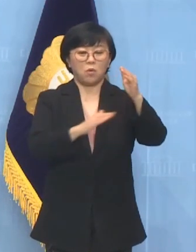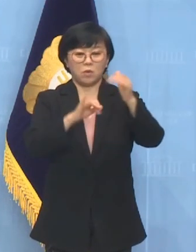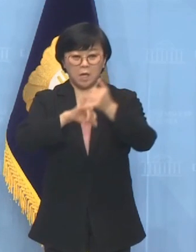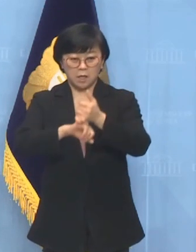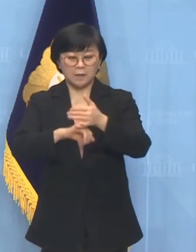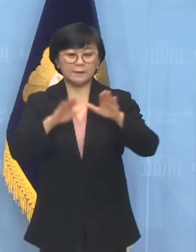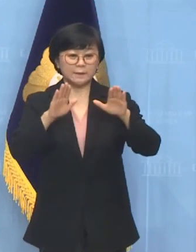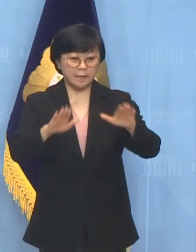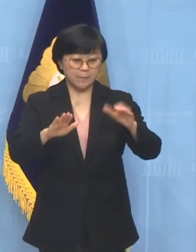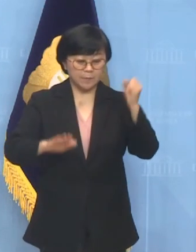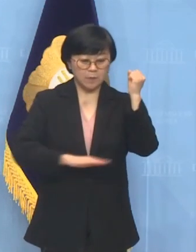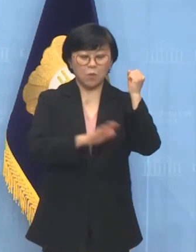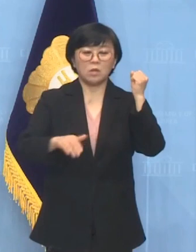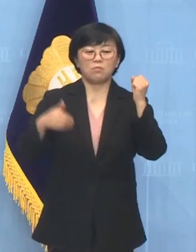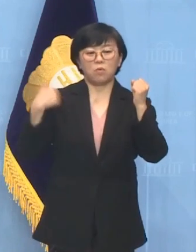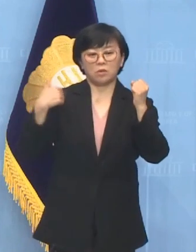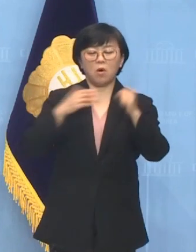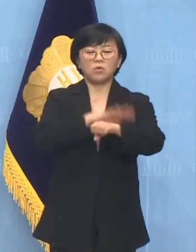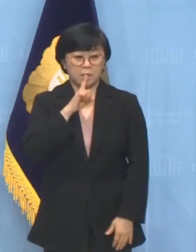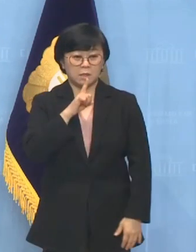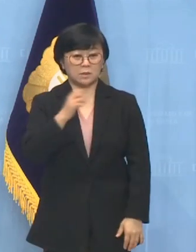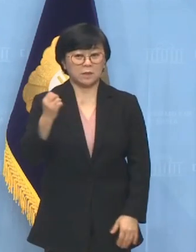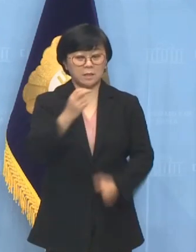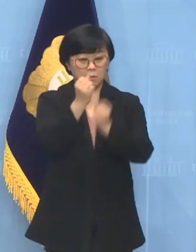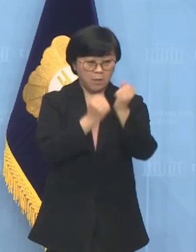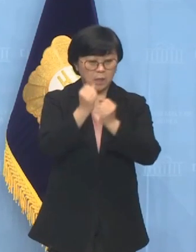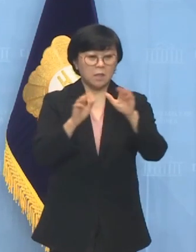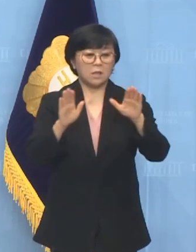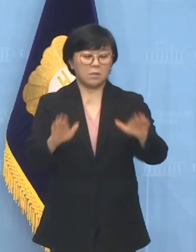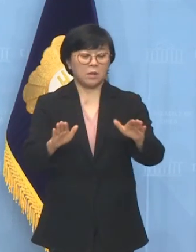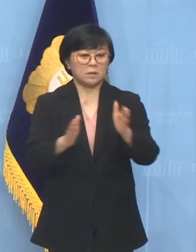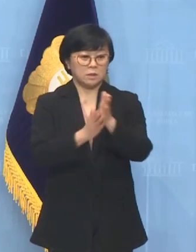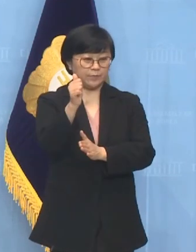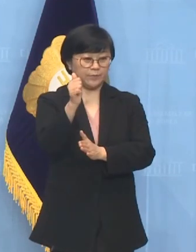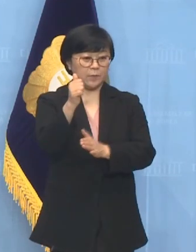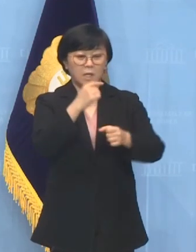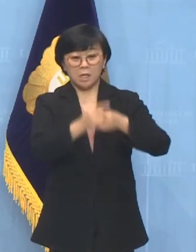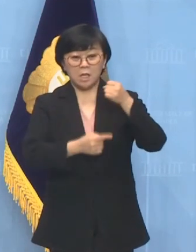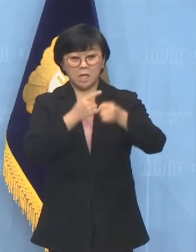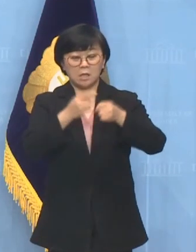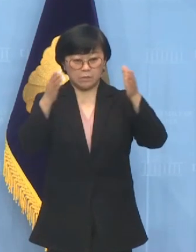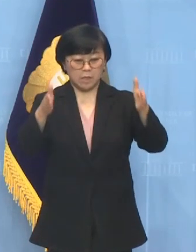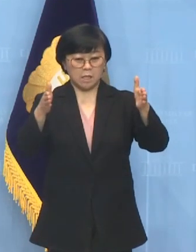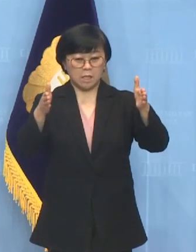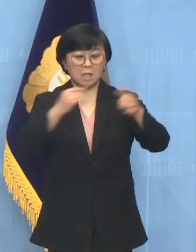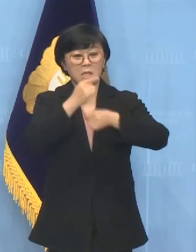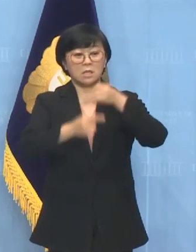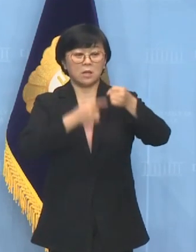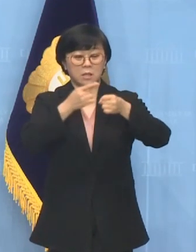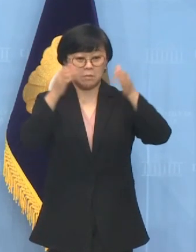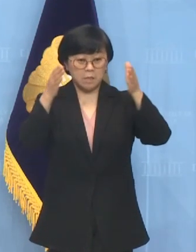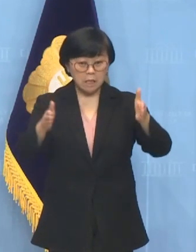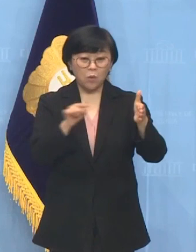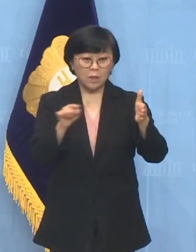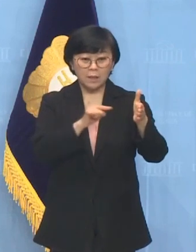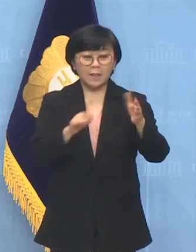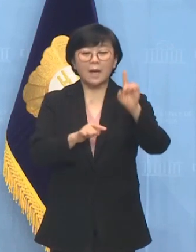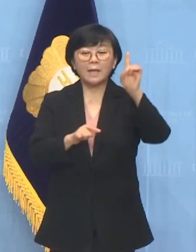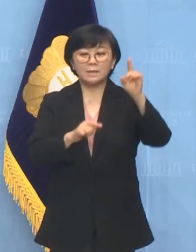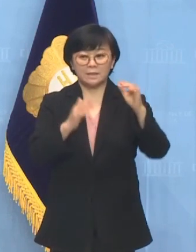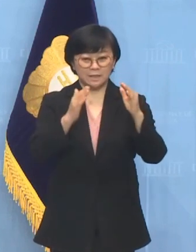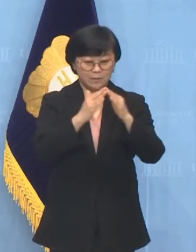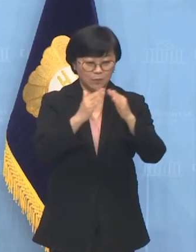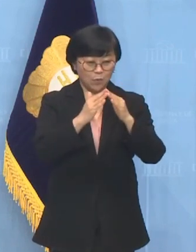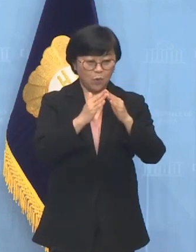전부 현실에 바탕하지 않은 헛공약이라는 얘기입니다. 다시 말해서 이번 시장은 1년 임기의 시장인데 1년 임기의 시장으로서는 단 한